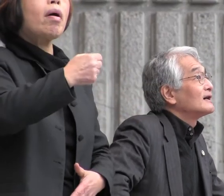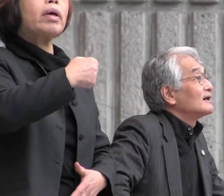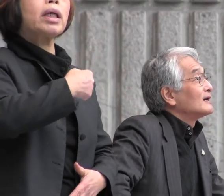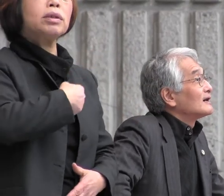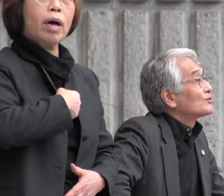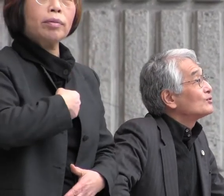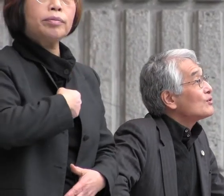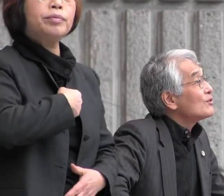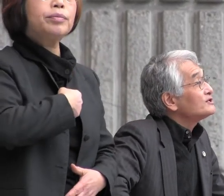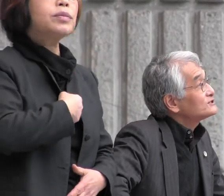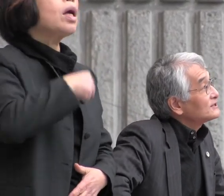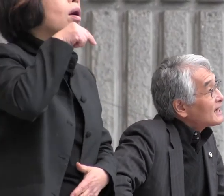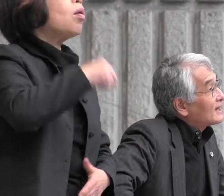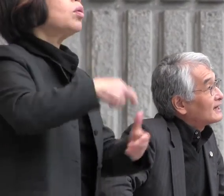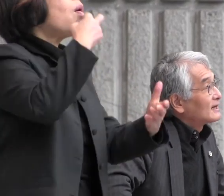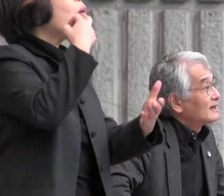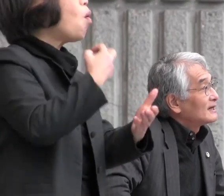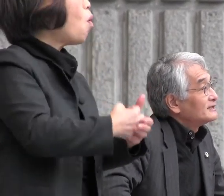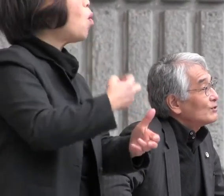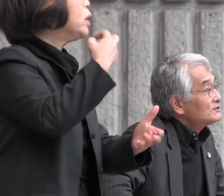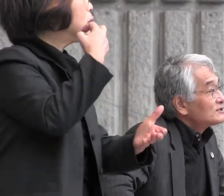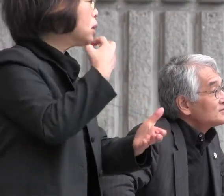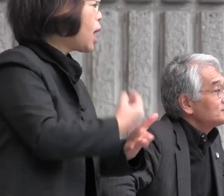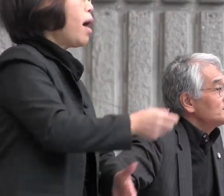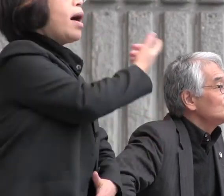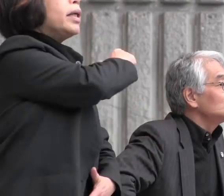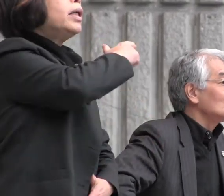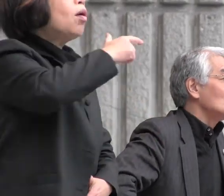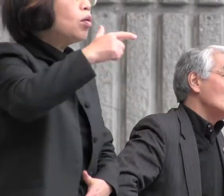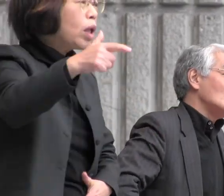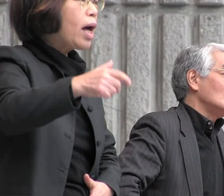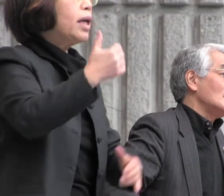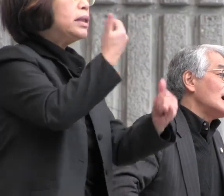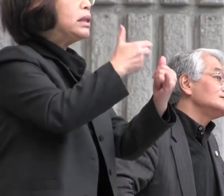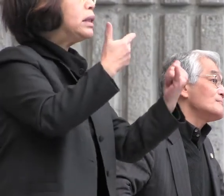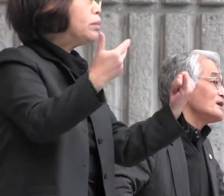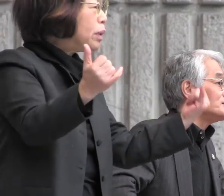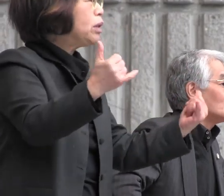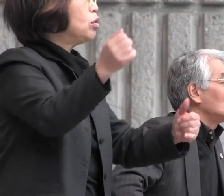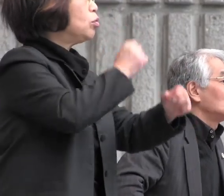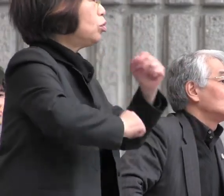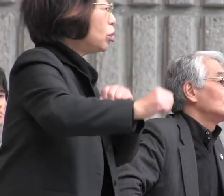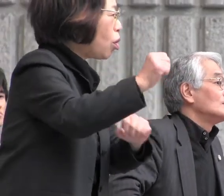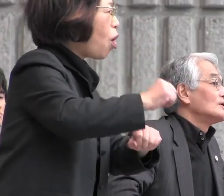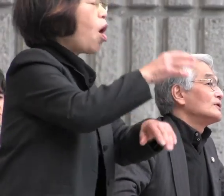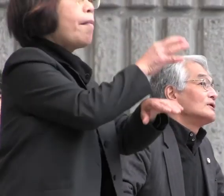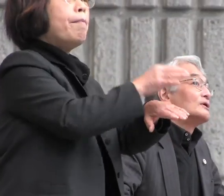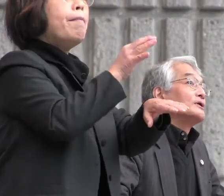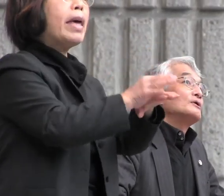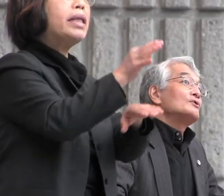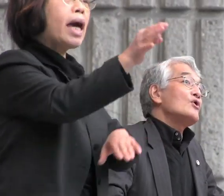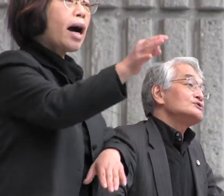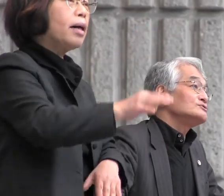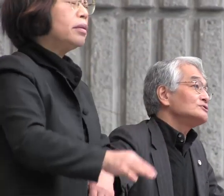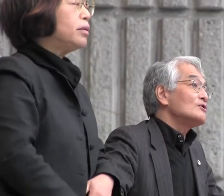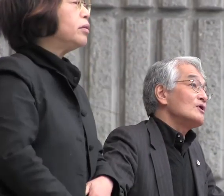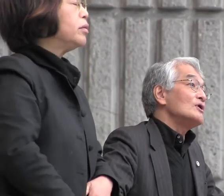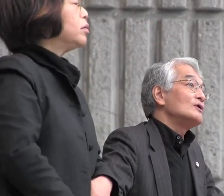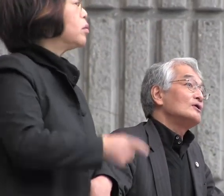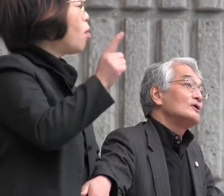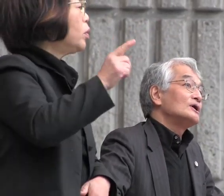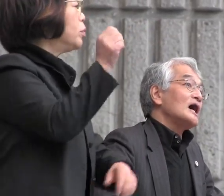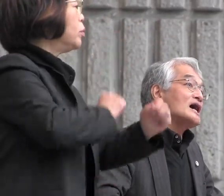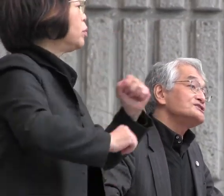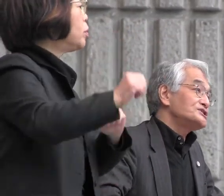はこの法律がいろんな市民運動を、あるいはメディアのこういう運動